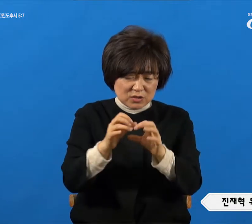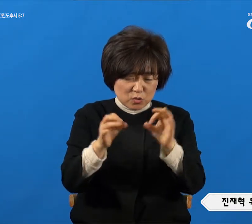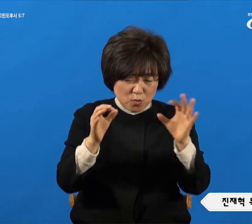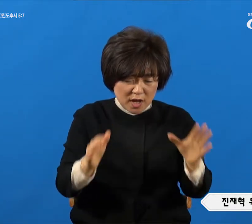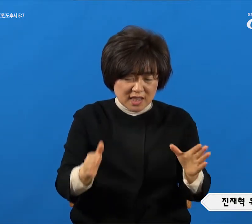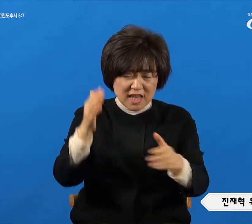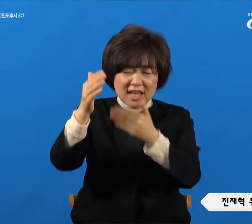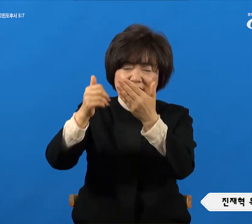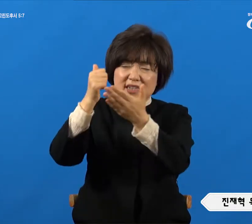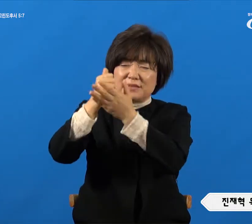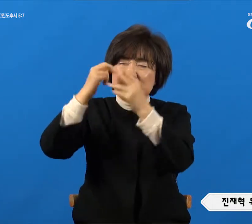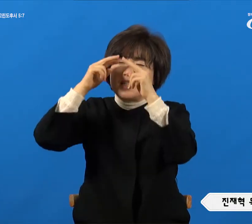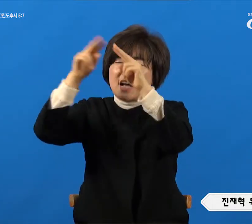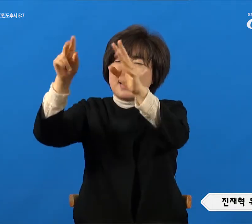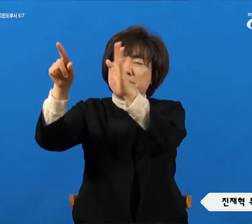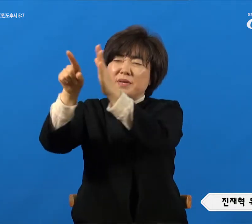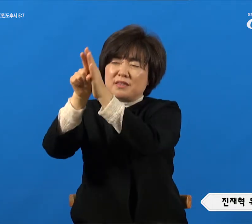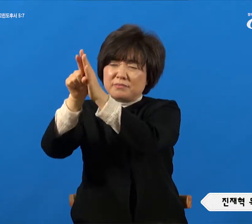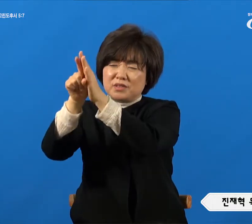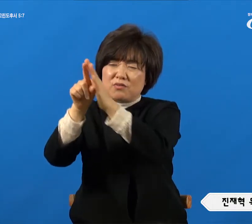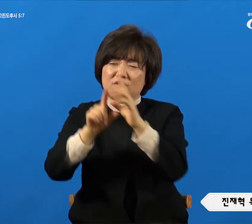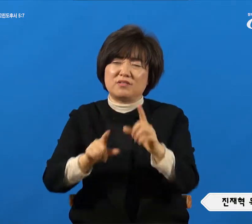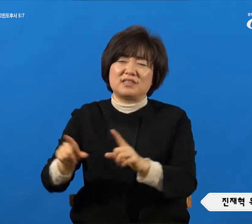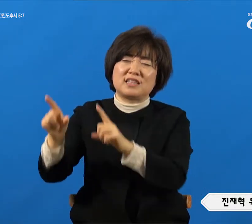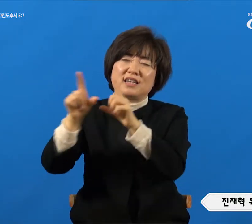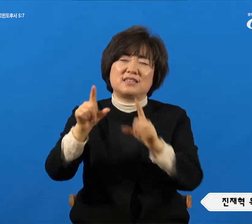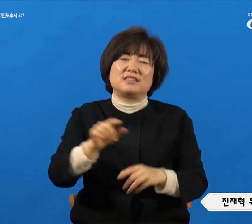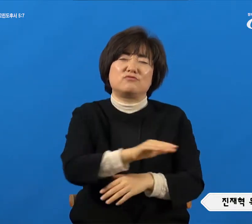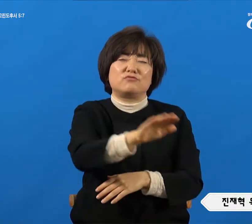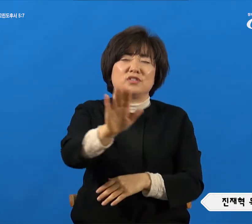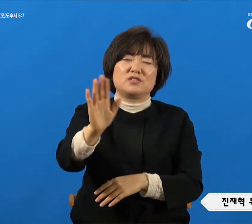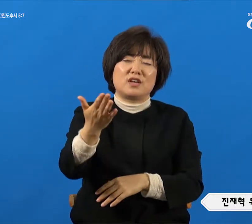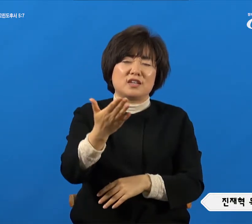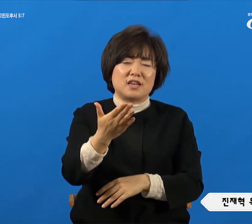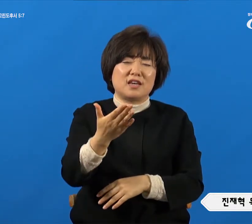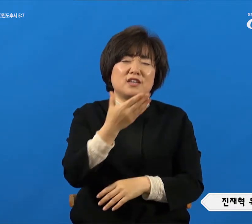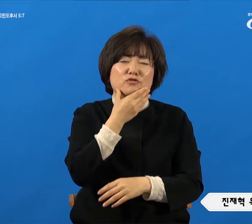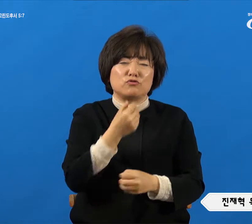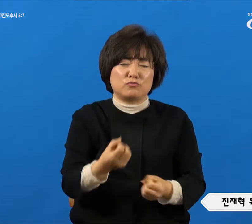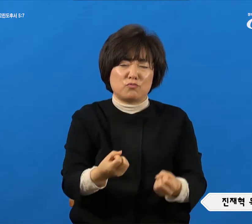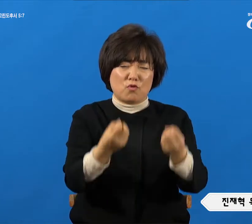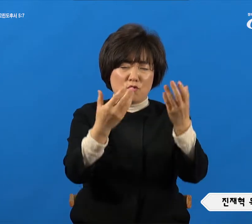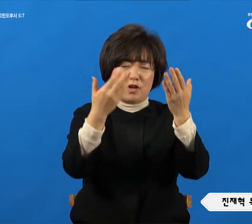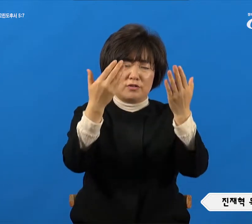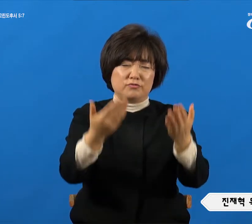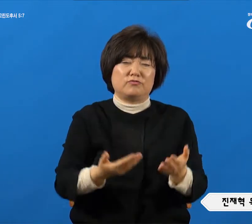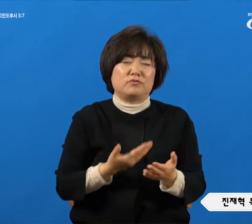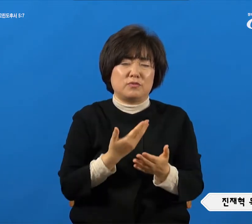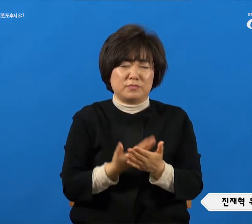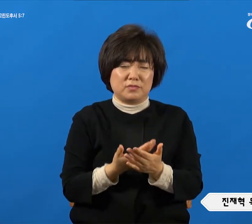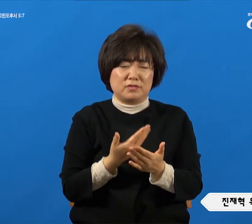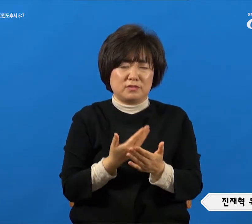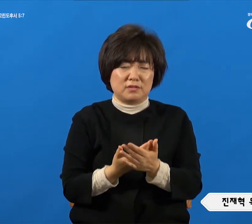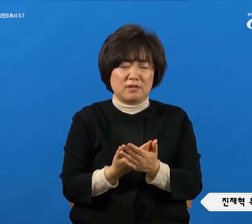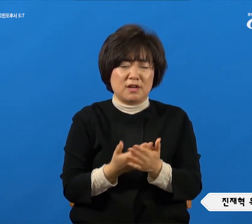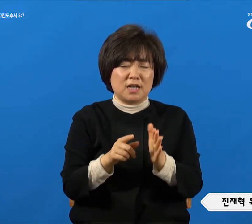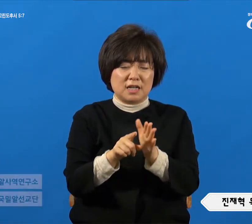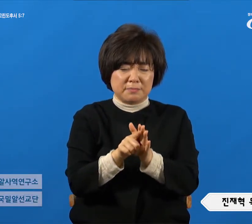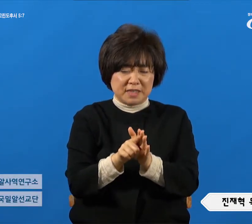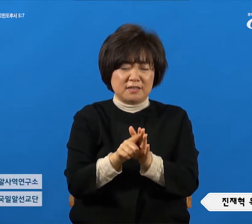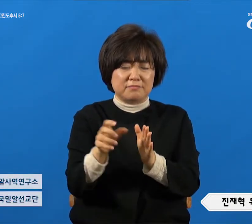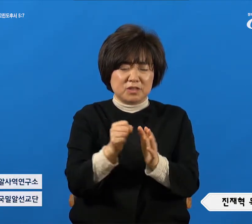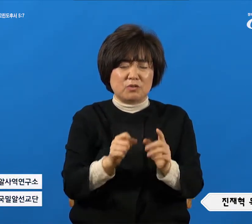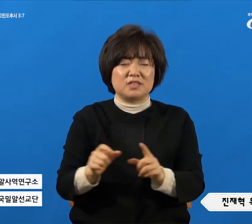하나님을 향한 믿음으로 사는 우리가 되도록 주님 축복하여 주옵소서. 믿음으로